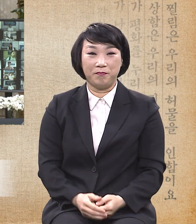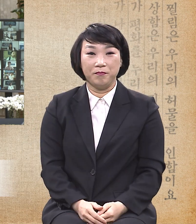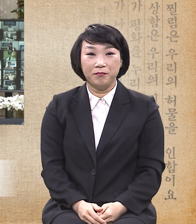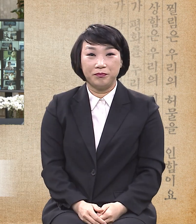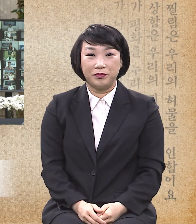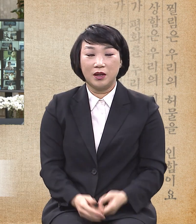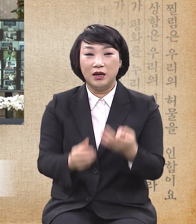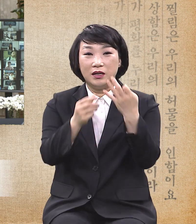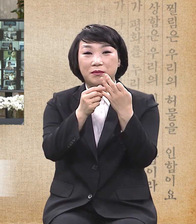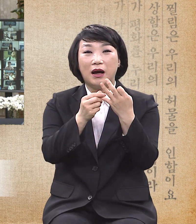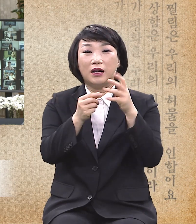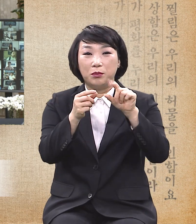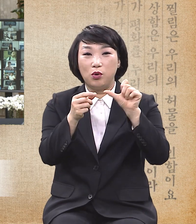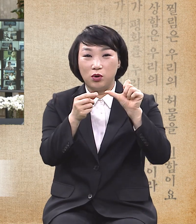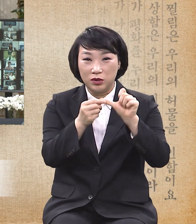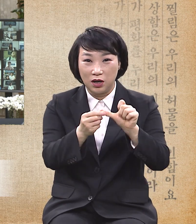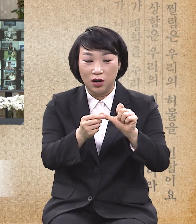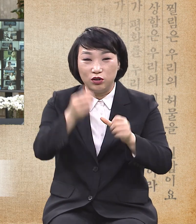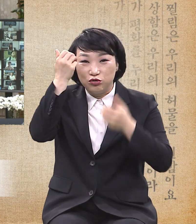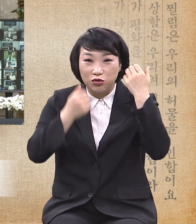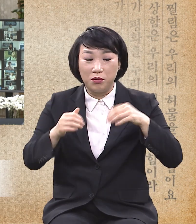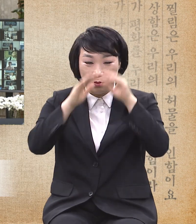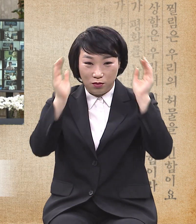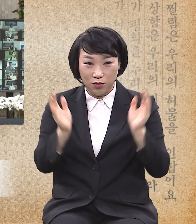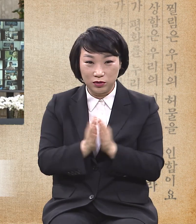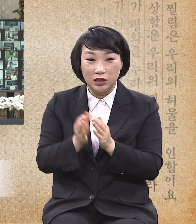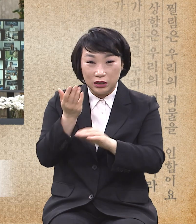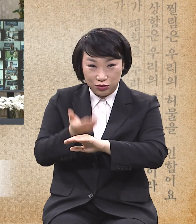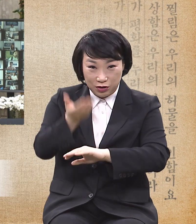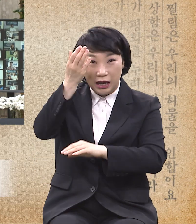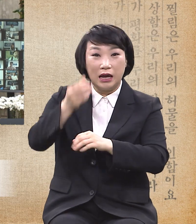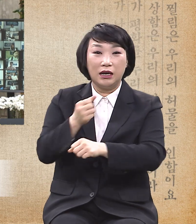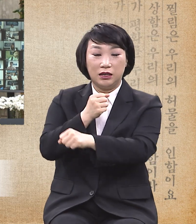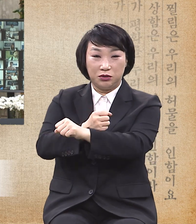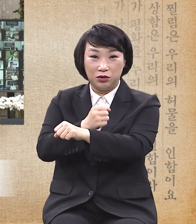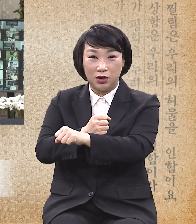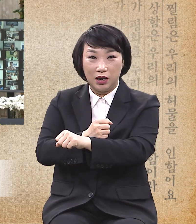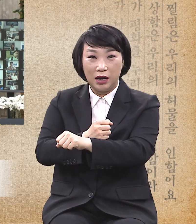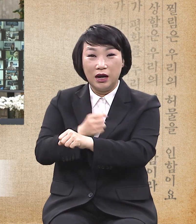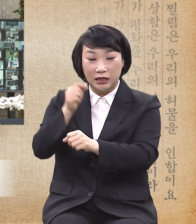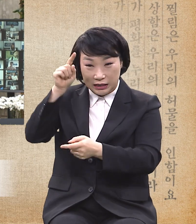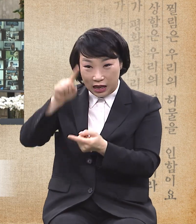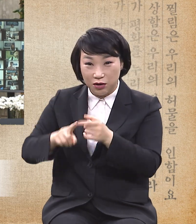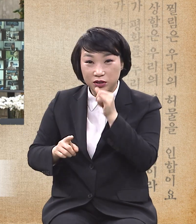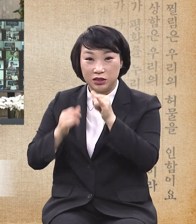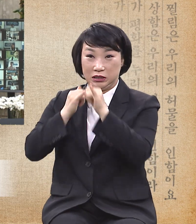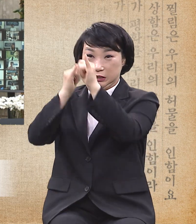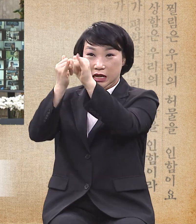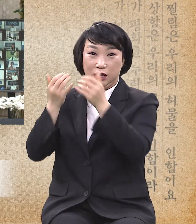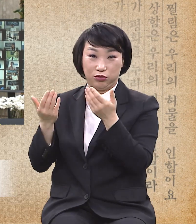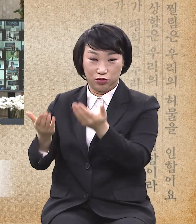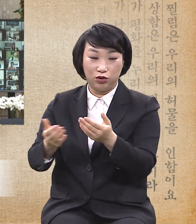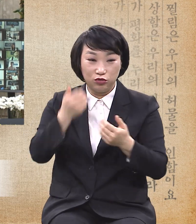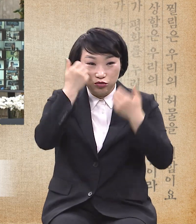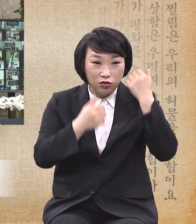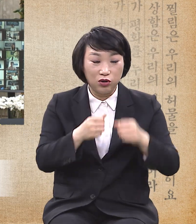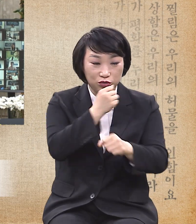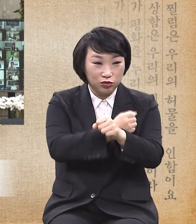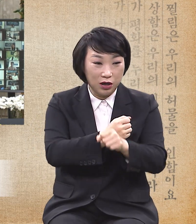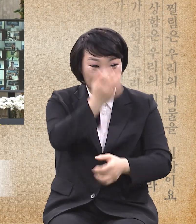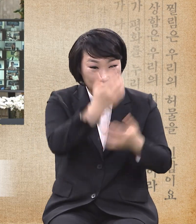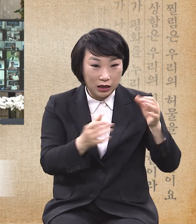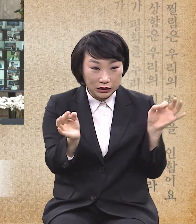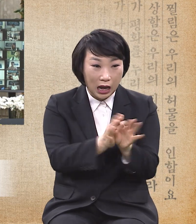말씀하셨습니다. 14절 15절에 누구든지 그 위에 세운 공력이 그대로 있으면 상을 받고 누구든지